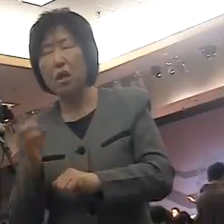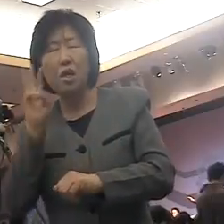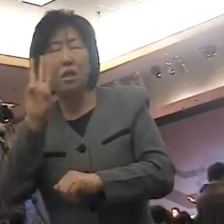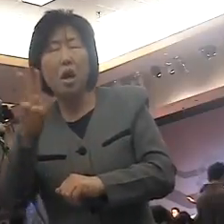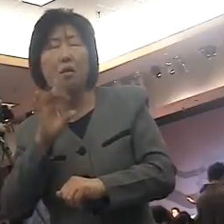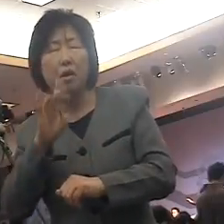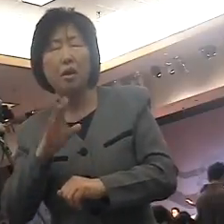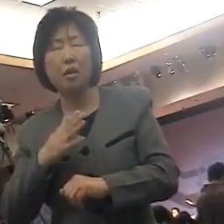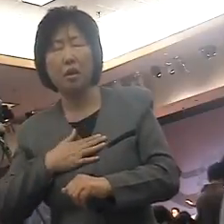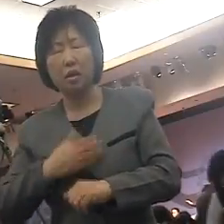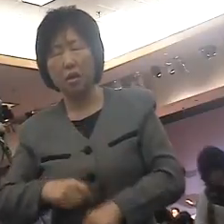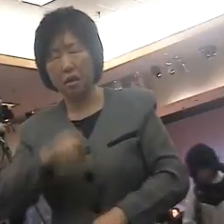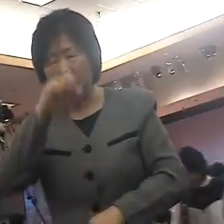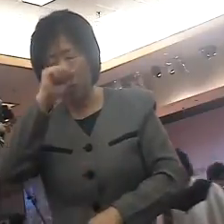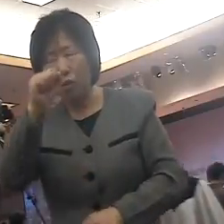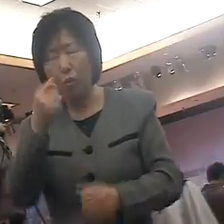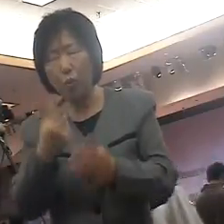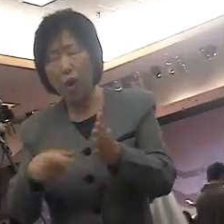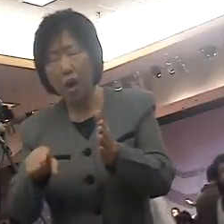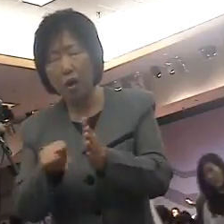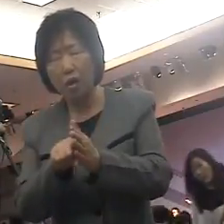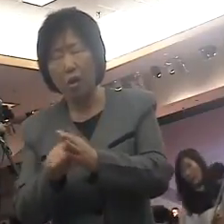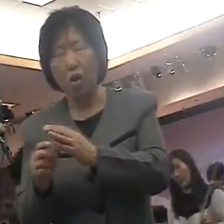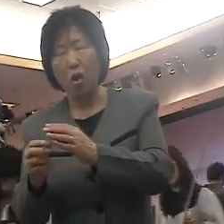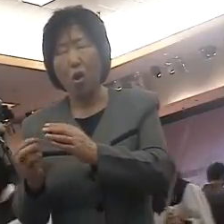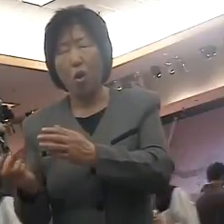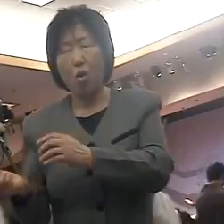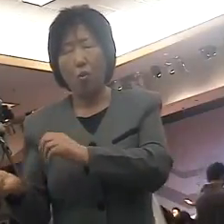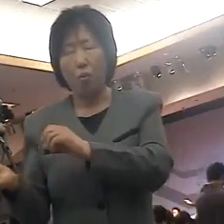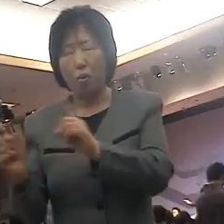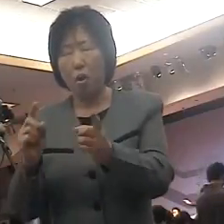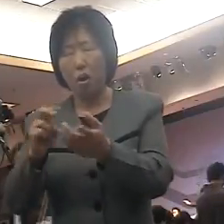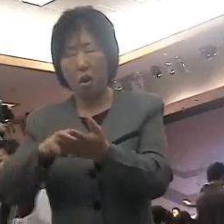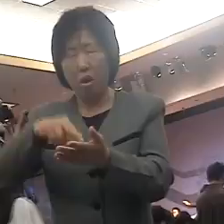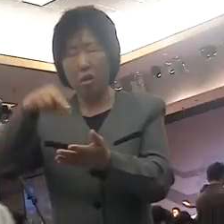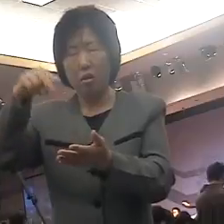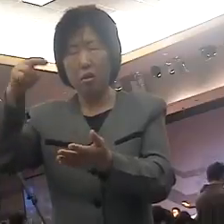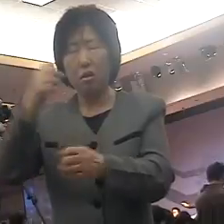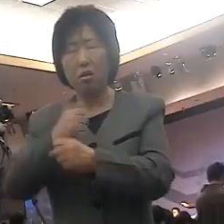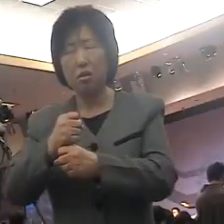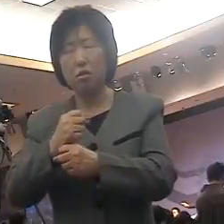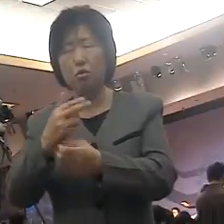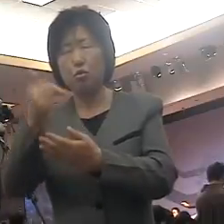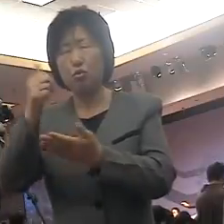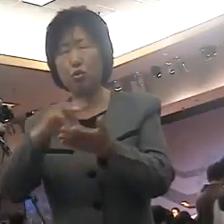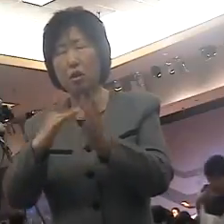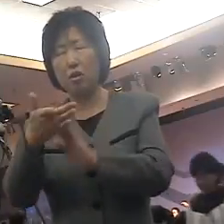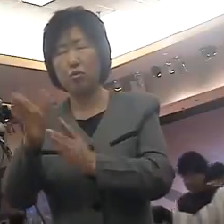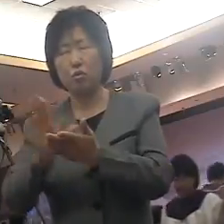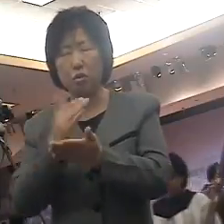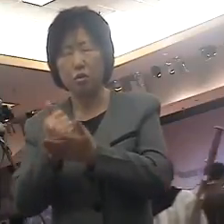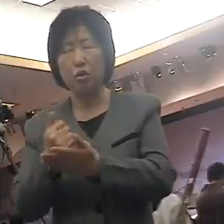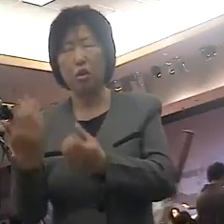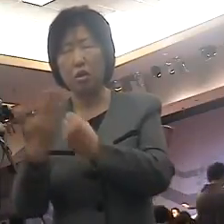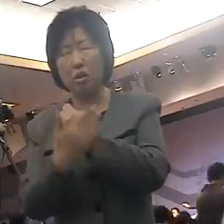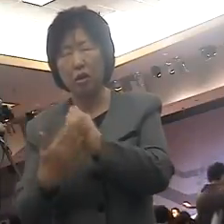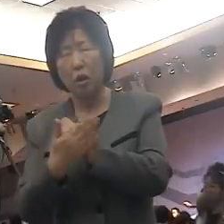삶 안에 나의 의로움을 위하여 부활 승천하신 우리 주 예수 그리스도의 은혜와